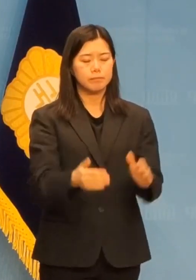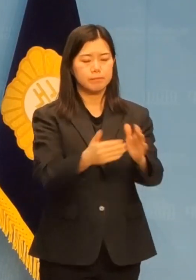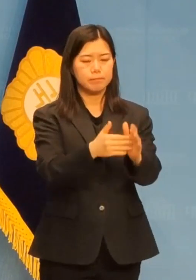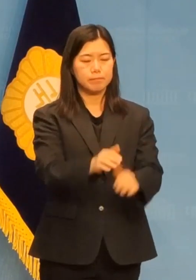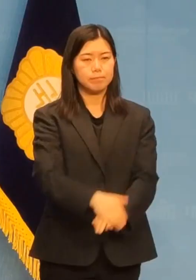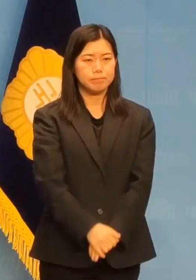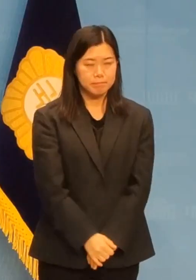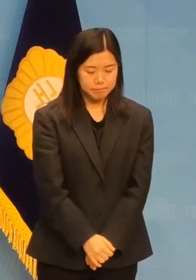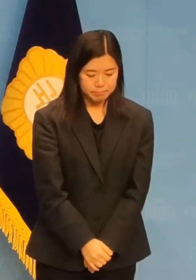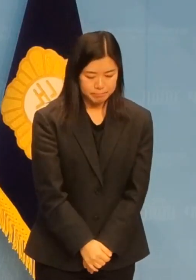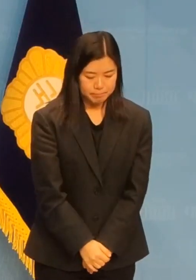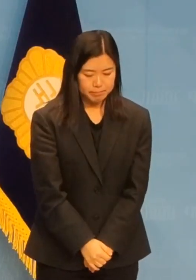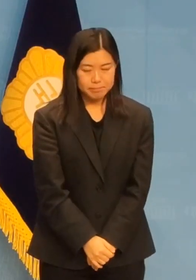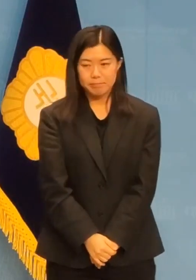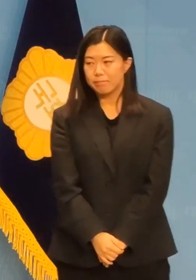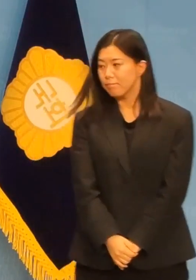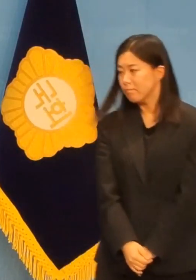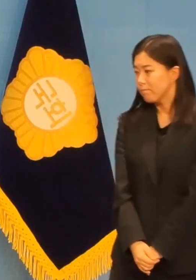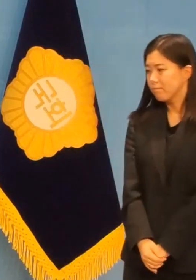이상입니다.